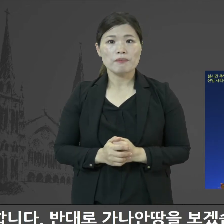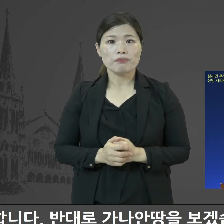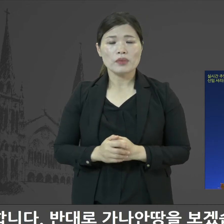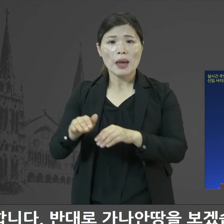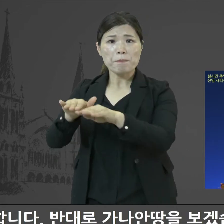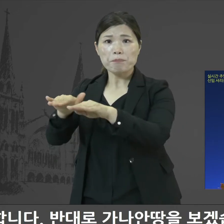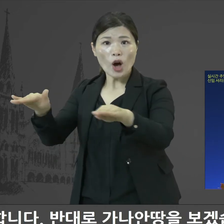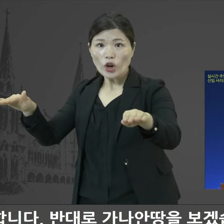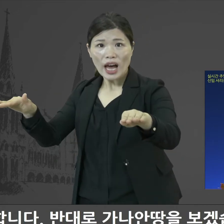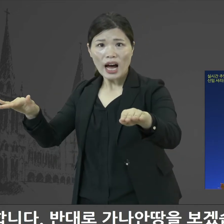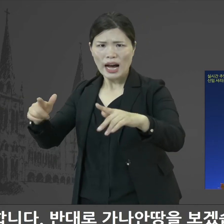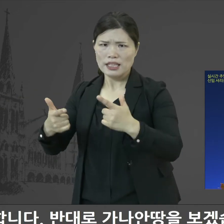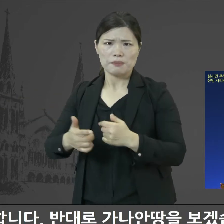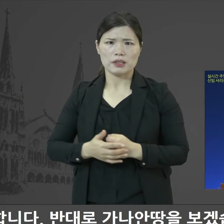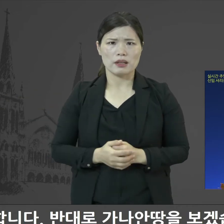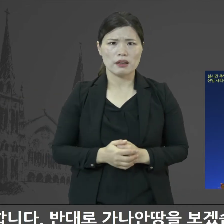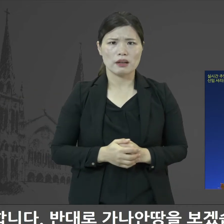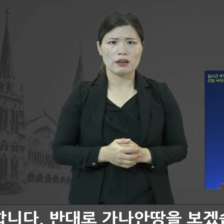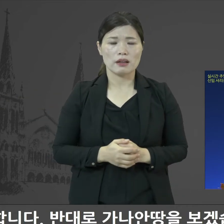평야 중심의 땅이 결코 아닙니다.